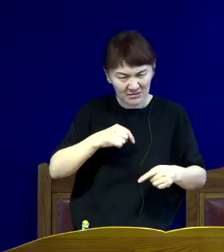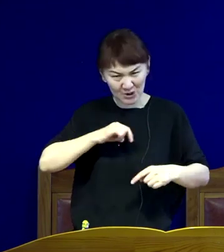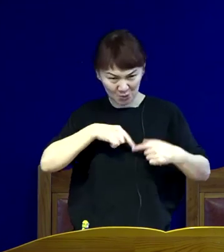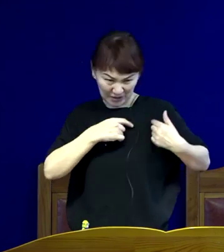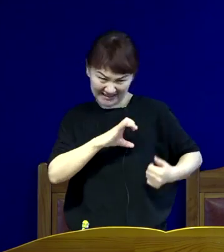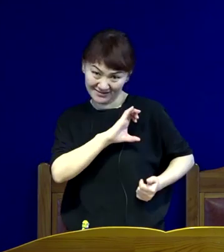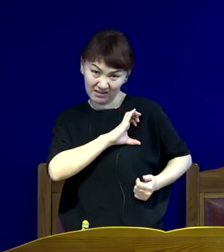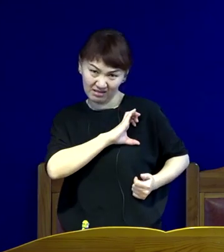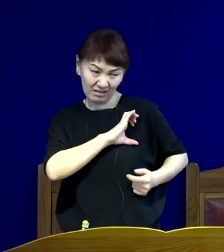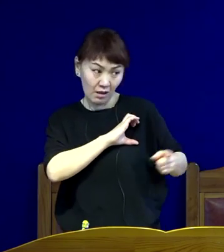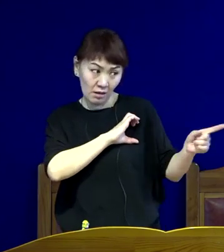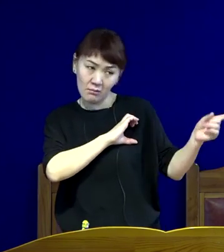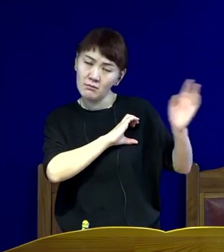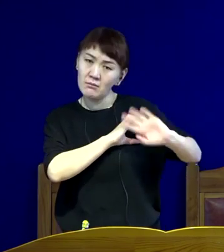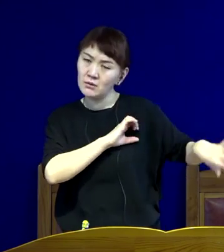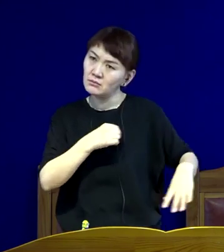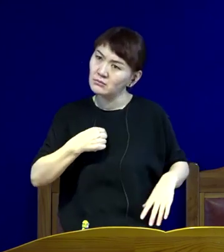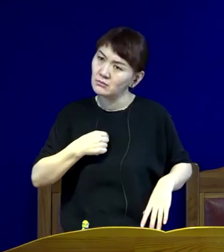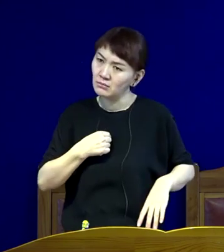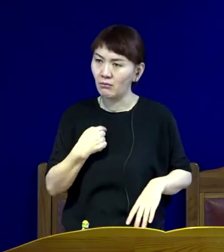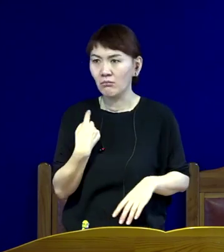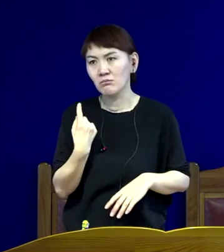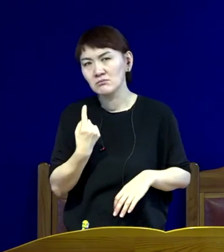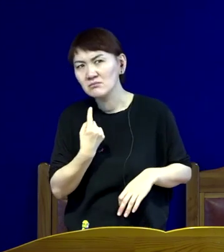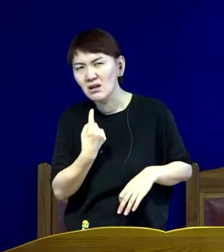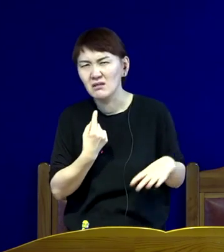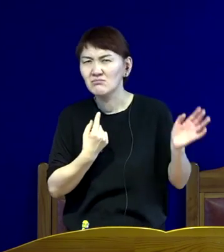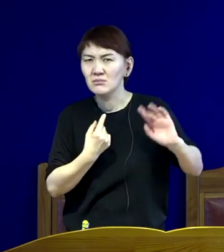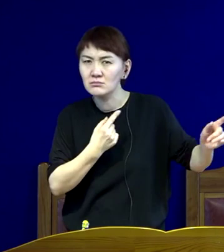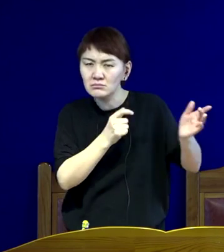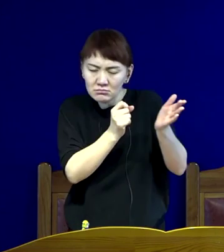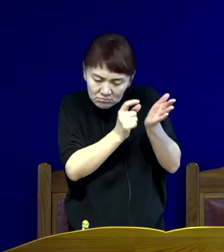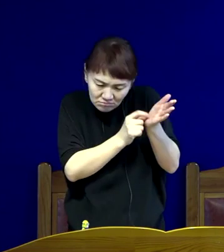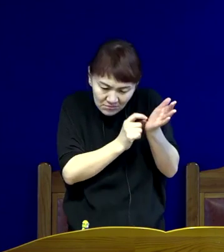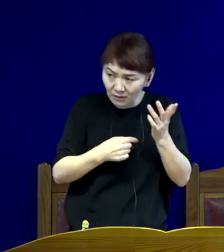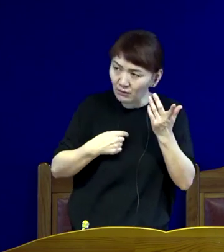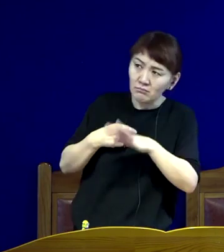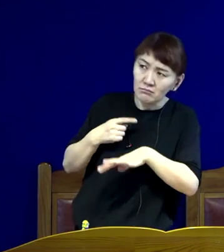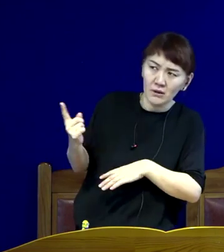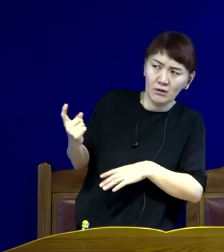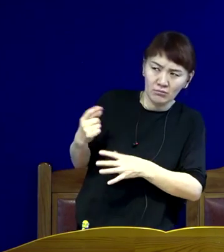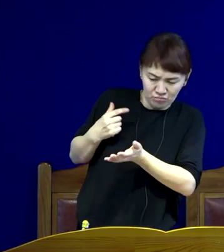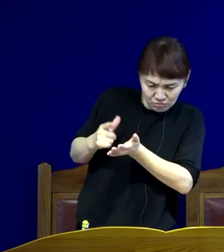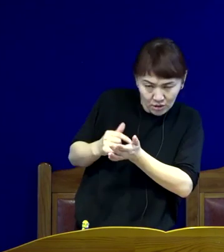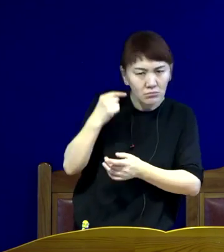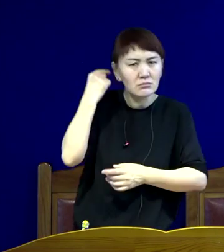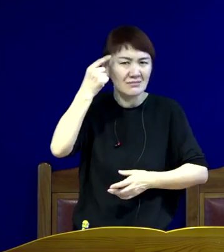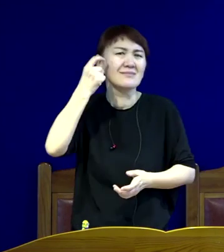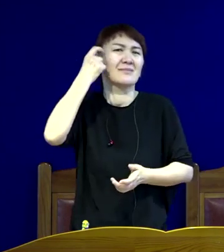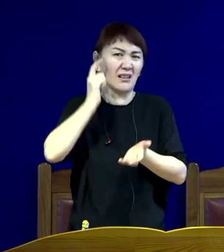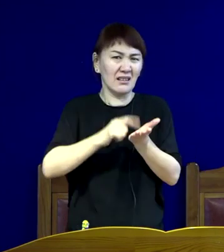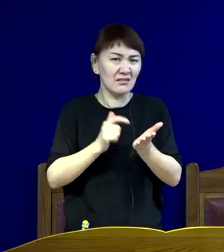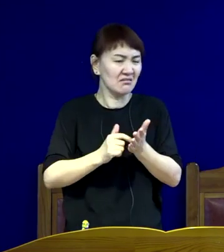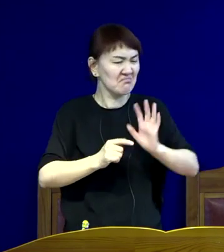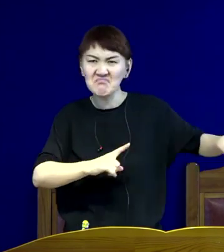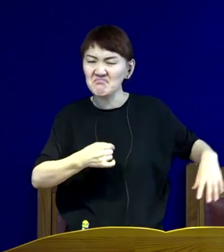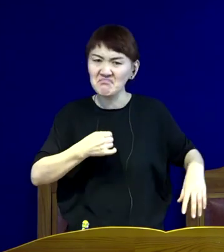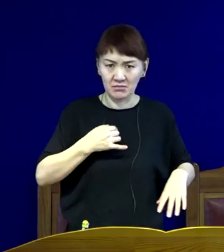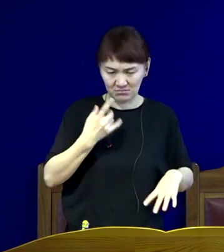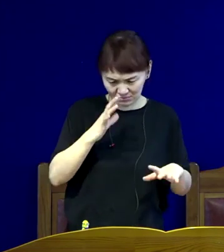хэрэгтэй. Энэ хүн байхгүй бол би чинь ганцаараа шүү дээ гэдгээ санах хэрэгтэй. Тэгэхээр эхнэр нөхөр гэдэг нь